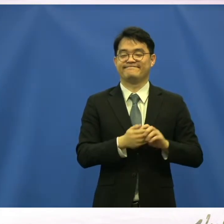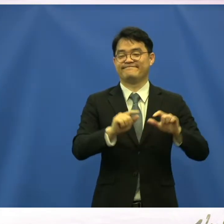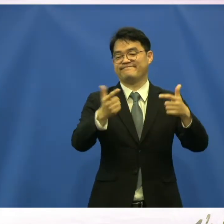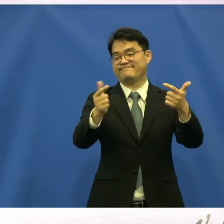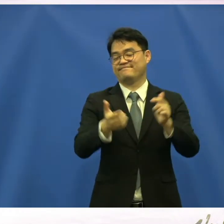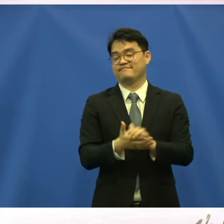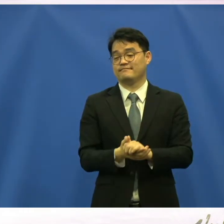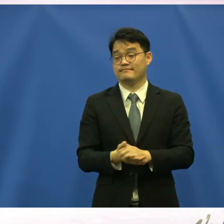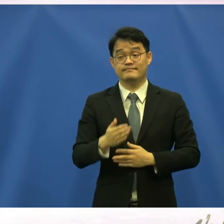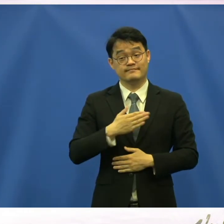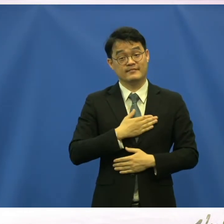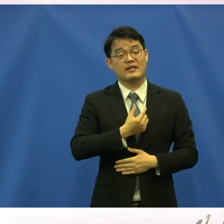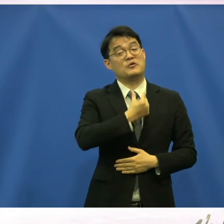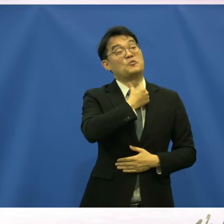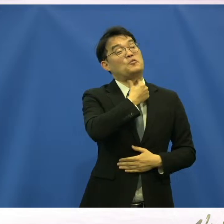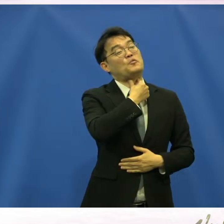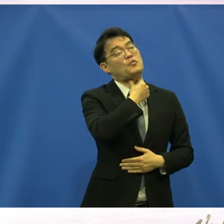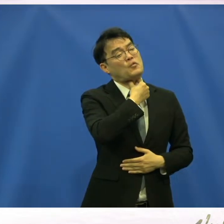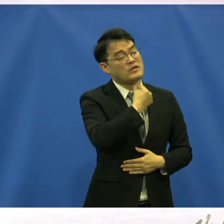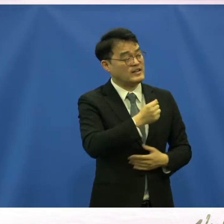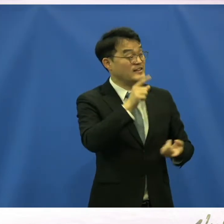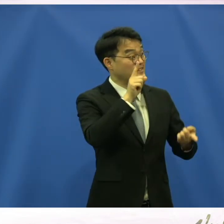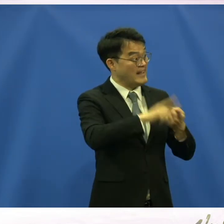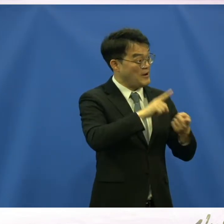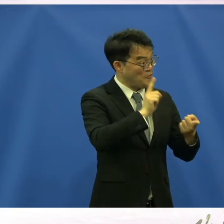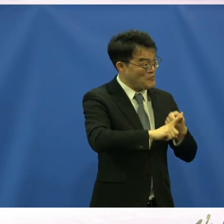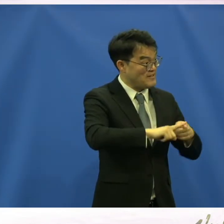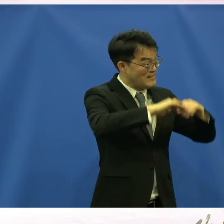안 되는 것이 복일 때가 많아요.